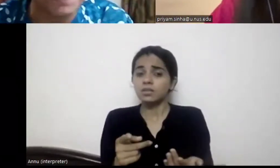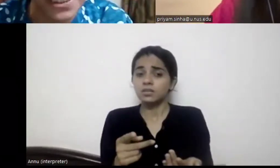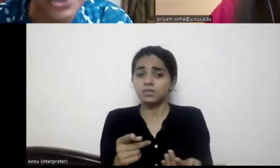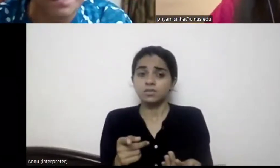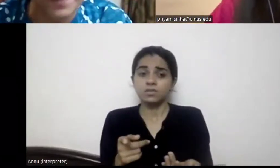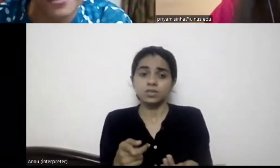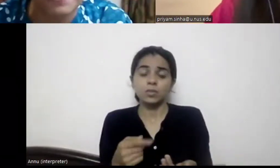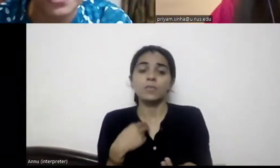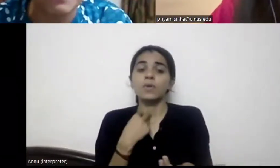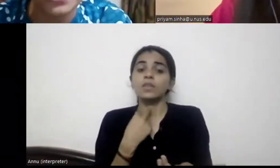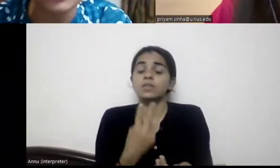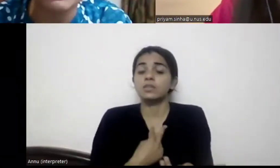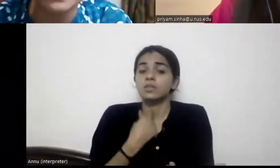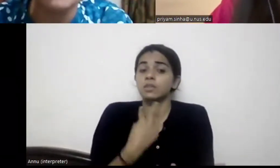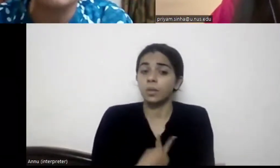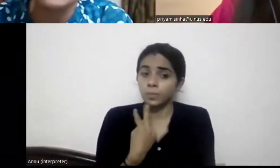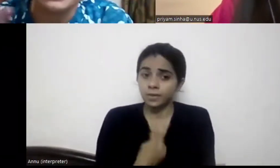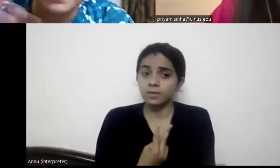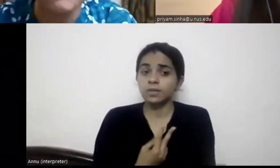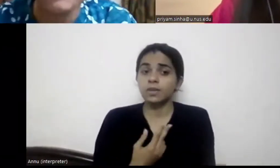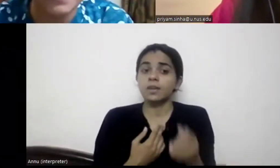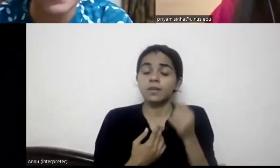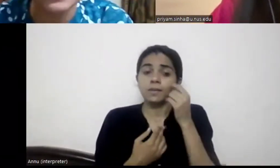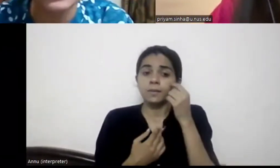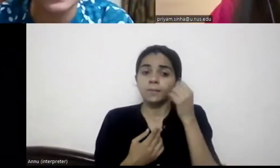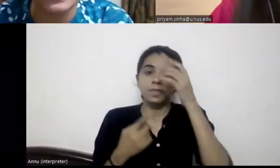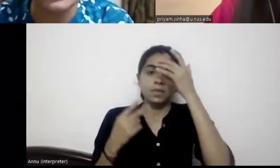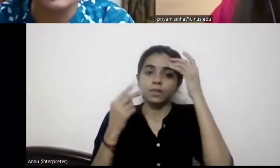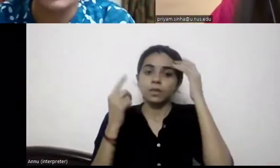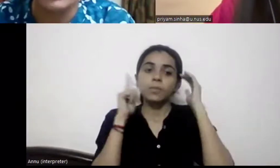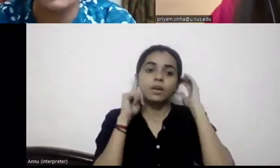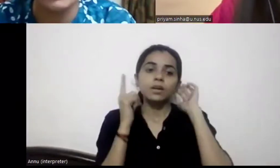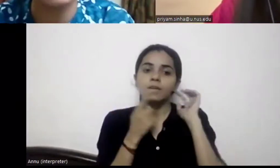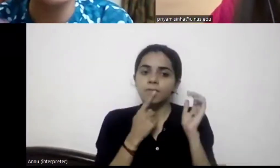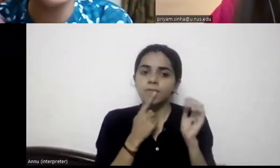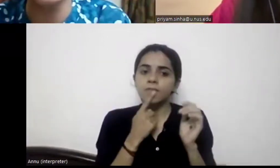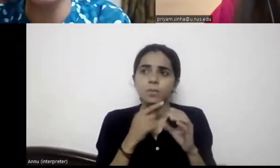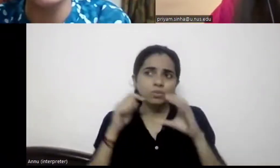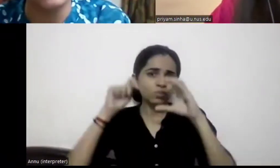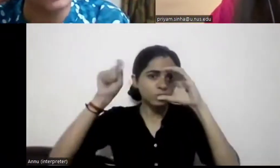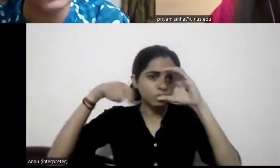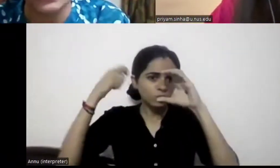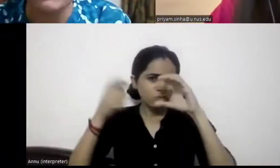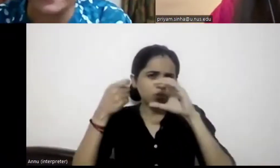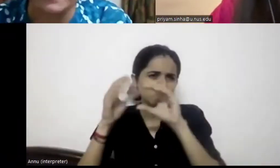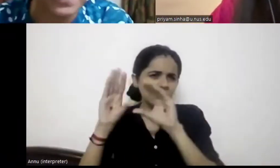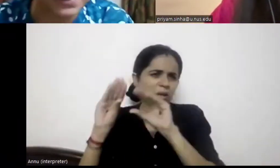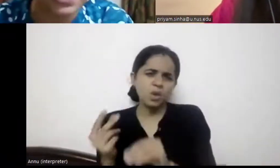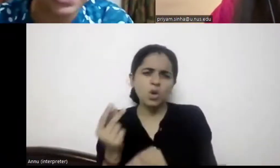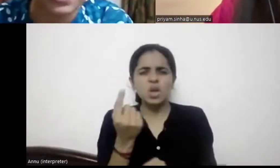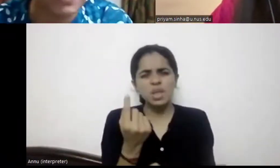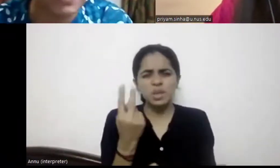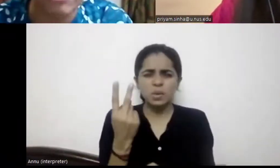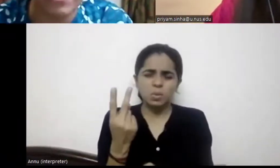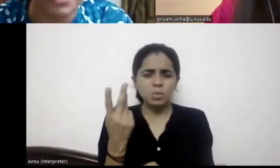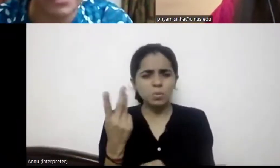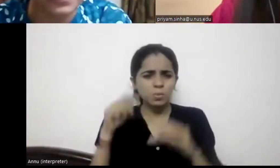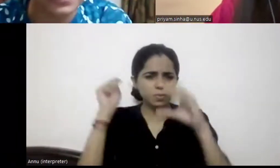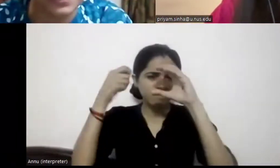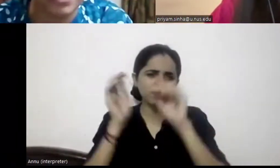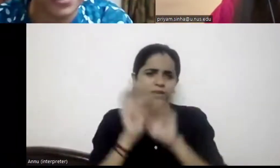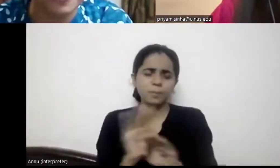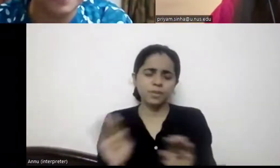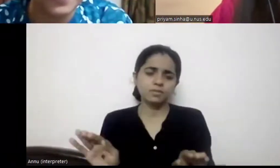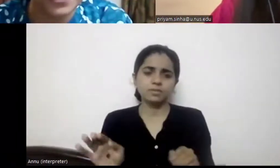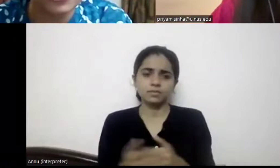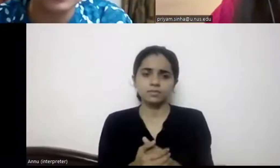idea of speech impairment, but जब भी deaf की बात आती है तो वो आपको I think वो 2-3 फिल्म्स ही हैं जिसके बारे में मैंने बात